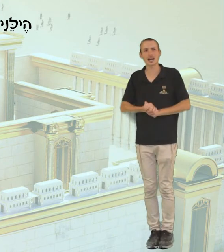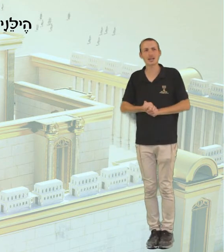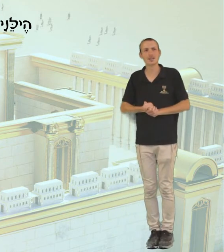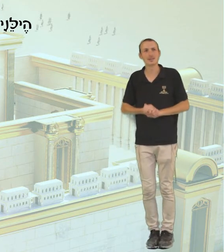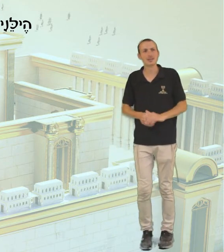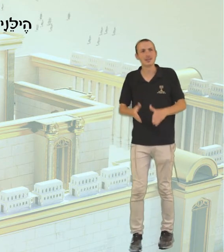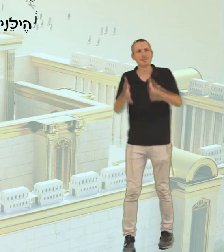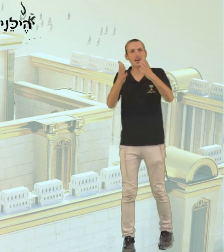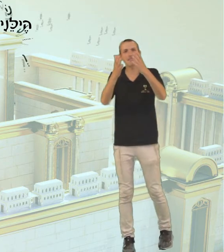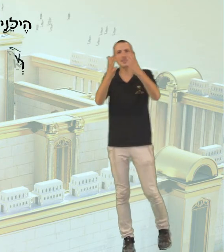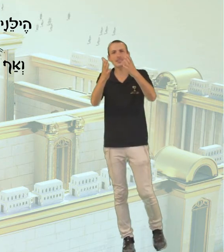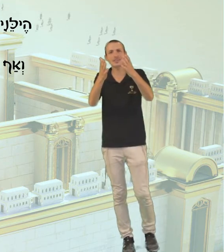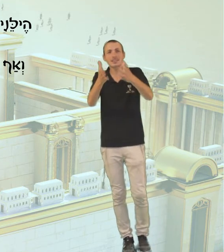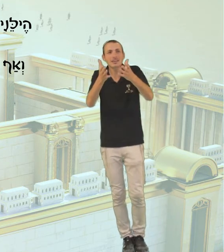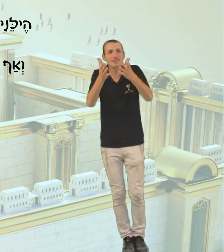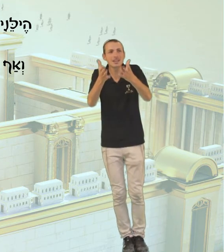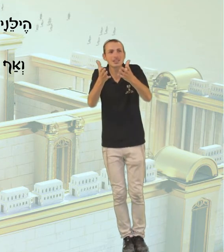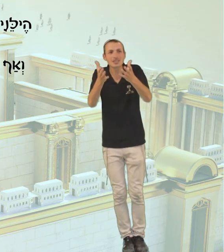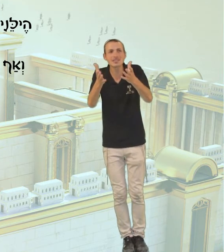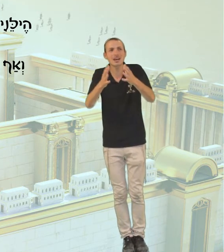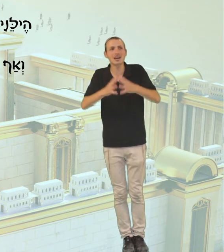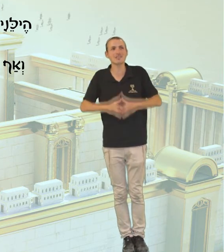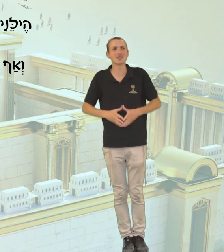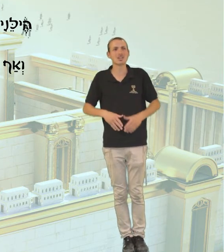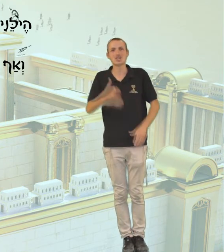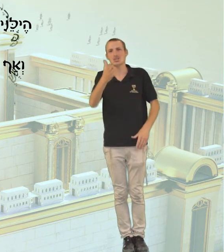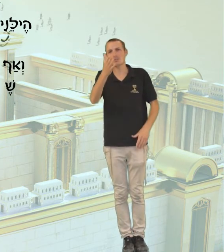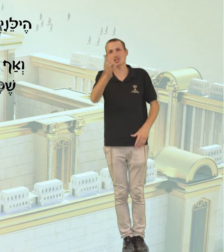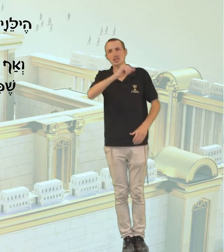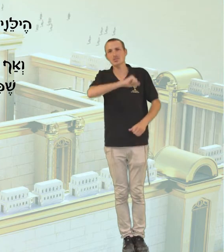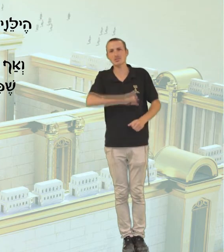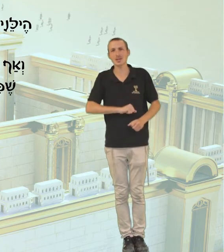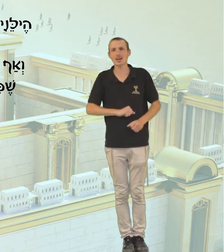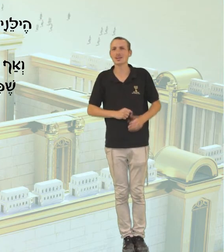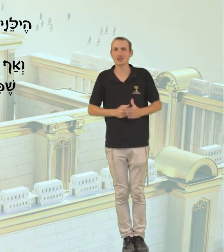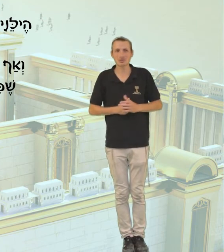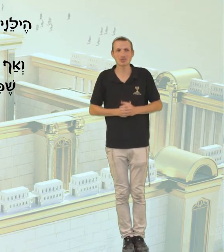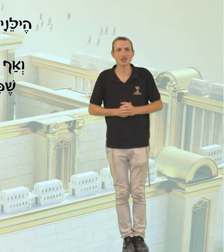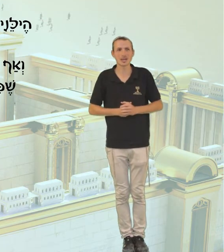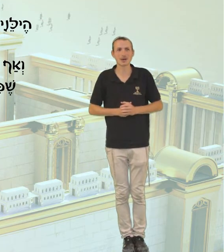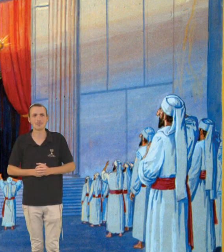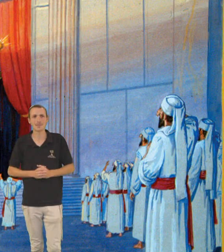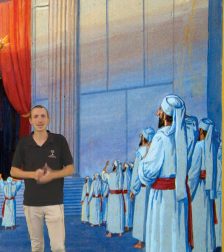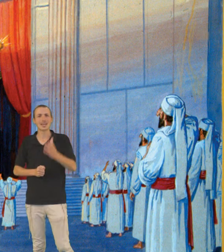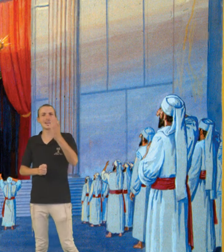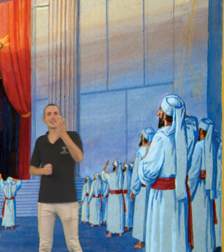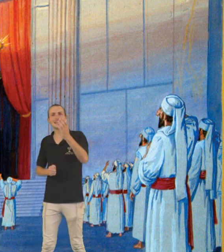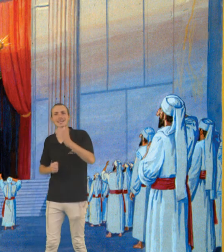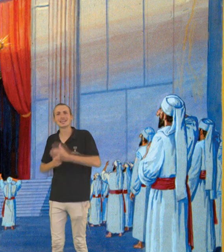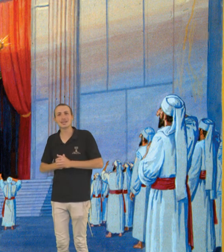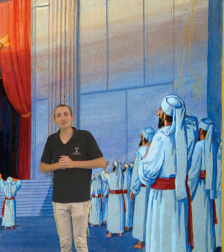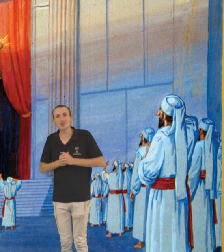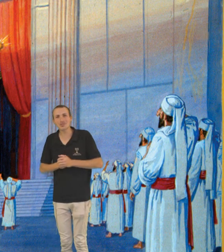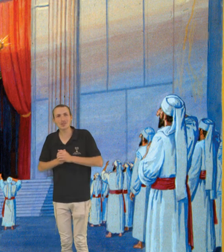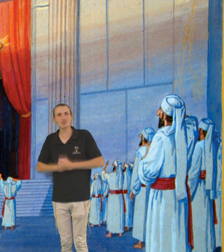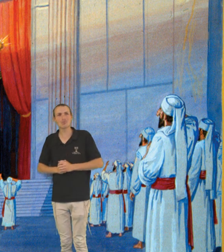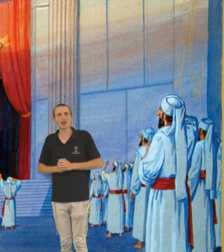היכל, ואף היא עשתה טבלה של זהב שפרשת סוטה כתוב עליה. הלני, אימו של